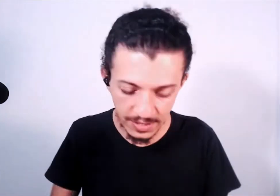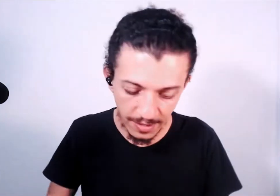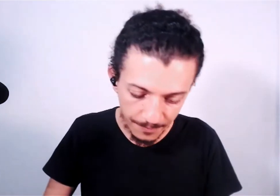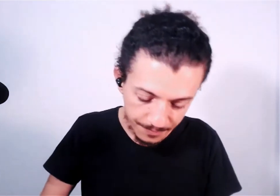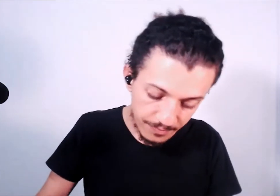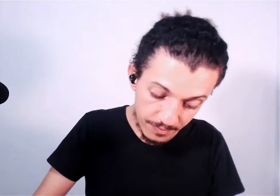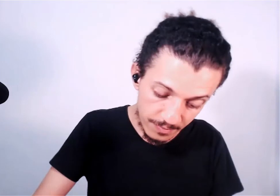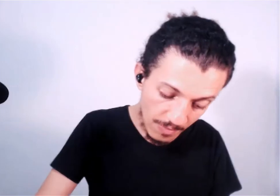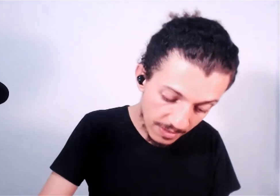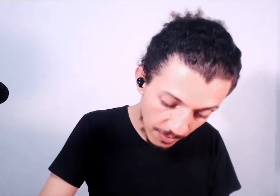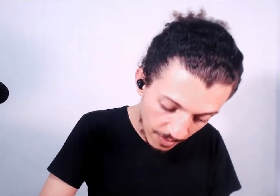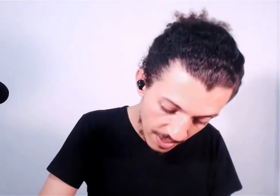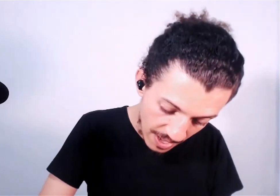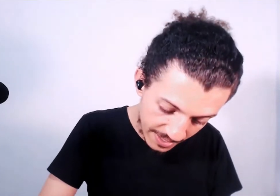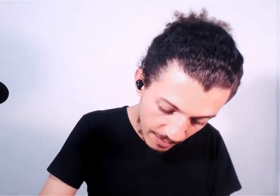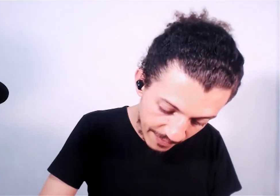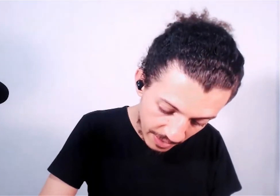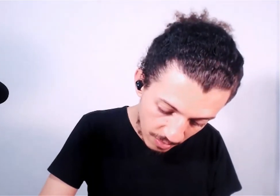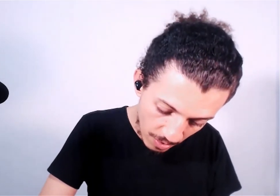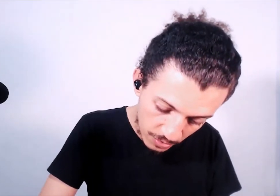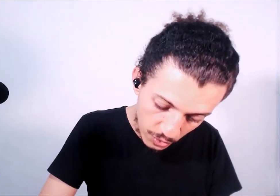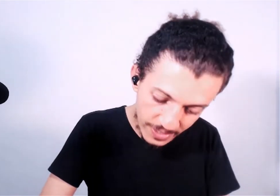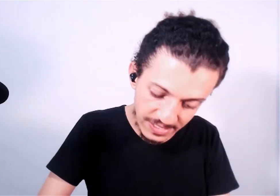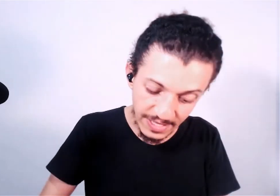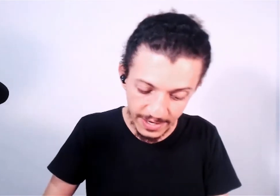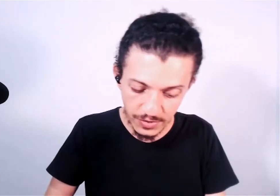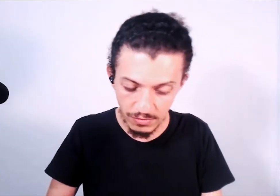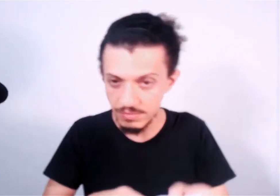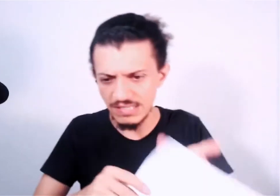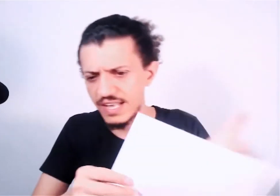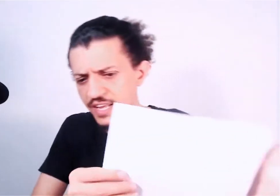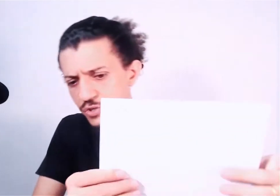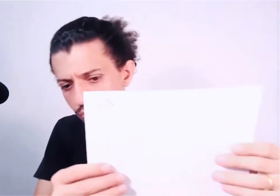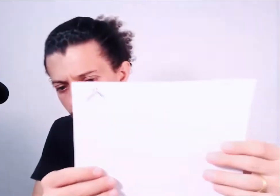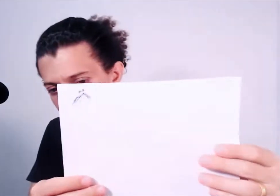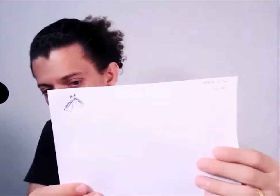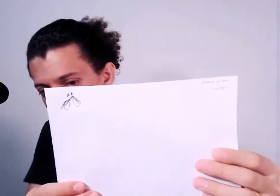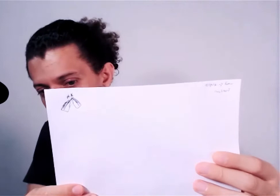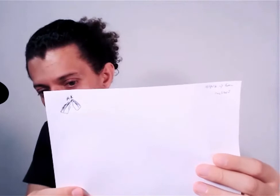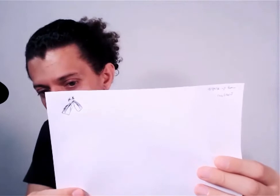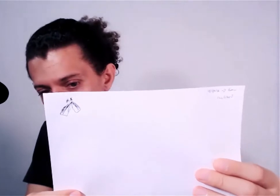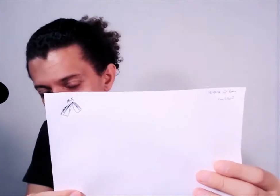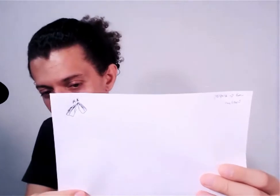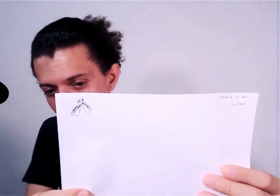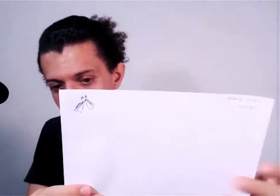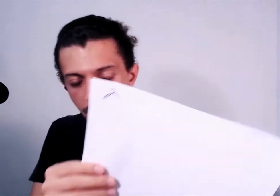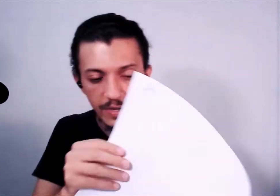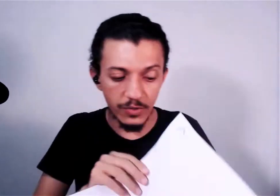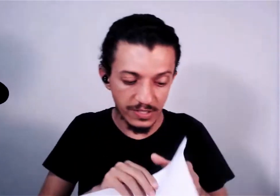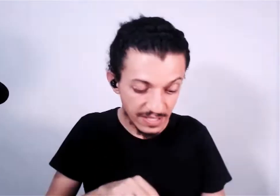aqui. Então, aqui eu venho e coloco 2 asterístico, eu não sei como é que você chama aí, mas eu coloquei